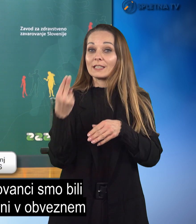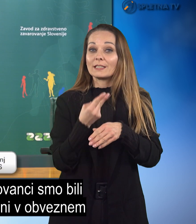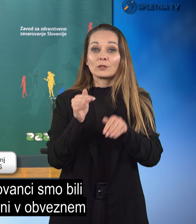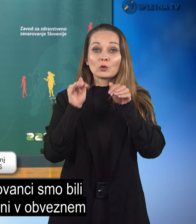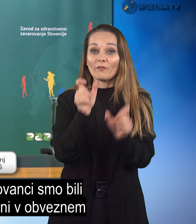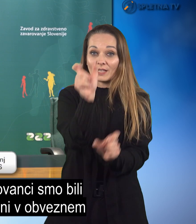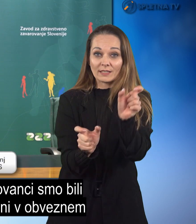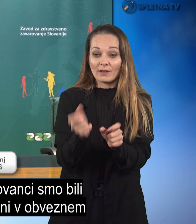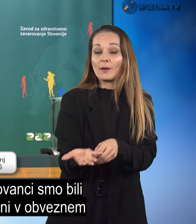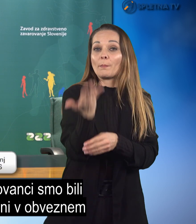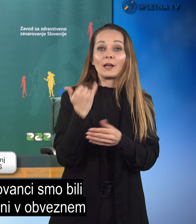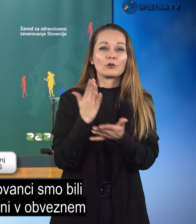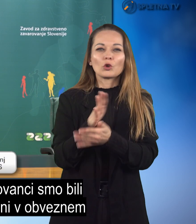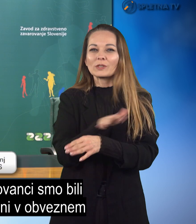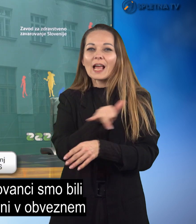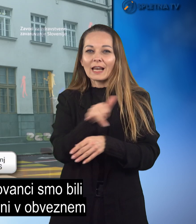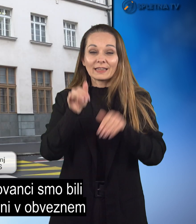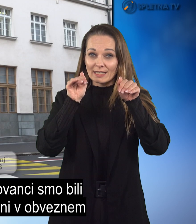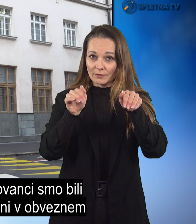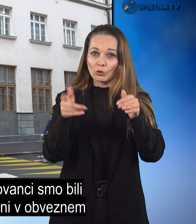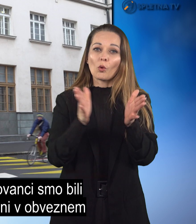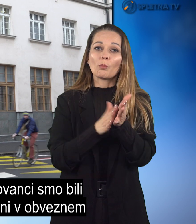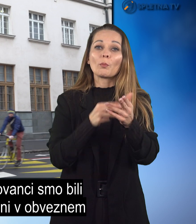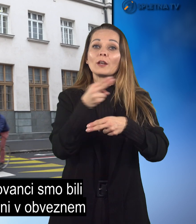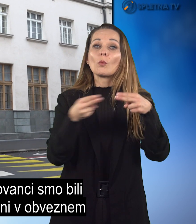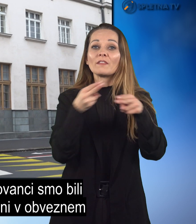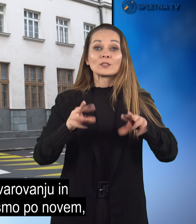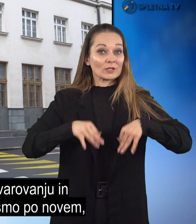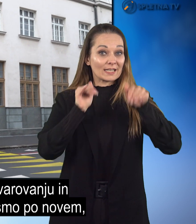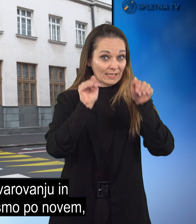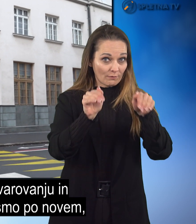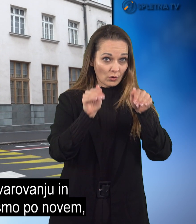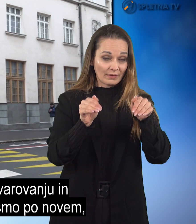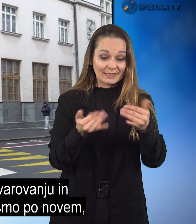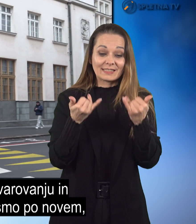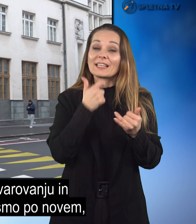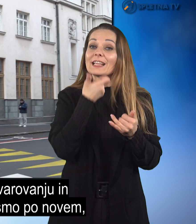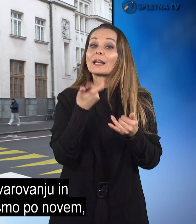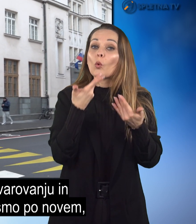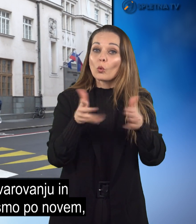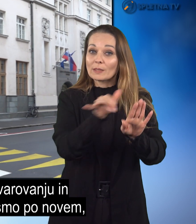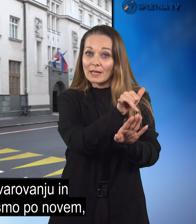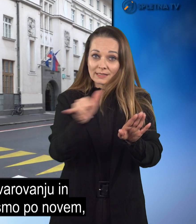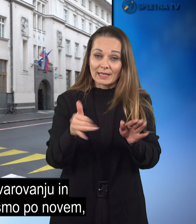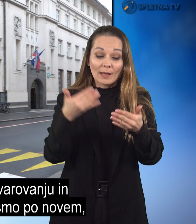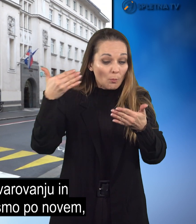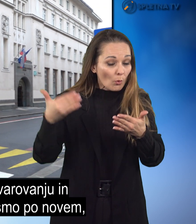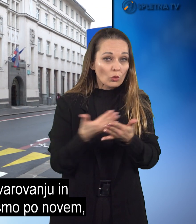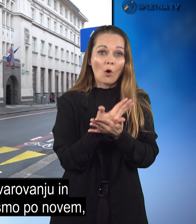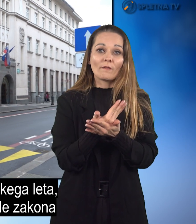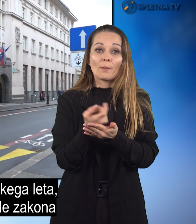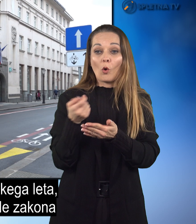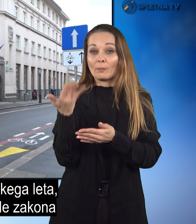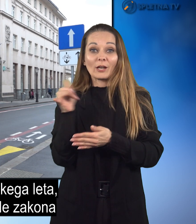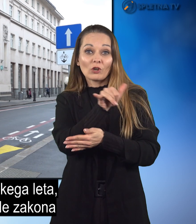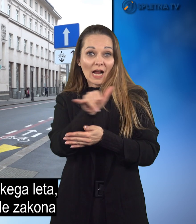Vsi slovenski zavarovanci, ki smo bili že vsa leta zavarovani, se pravi v obveznem zdravstvenem zavarovanju in smo stari 18 let, smo ponovno,